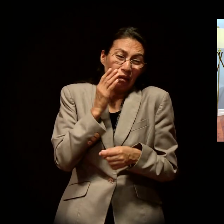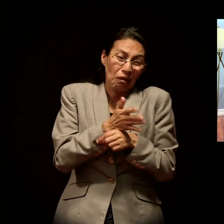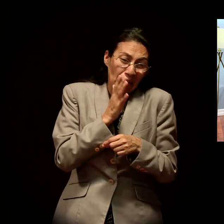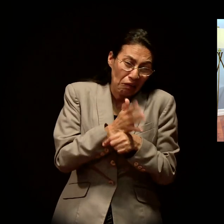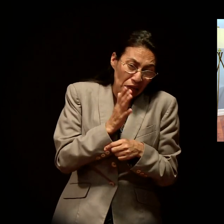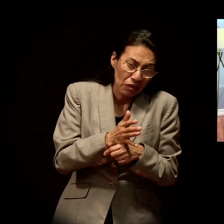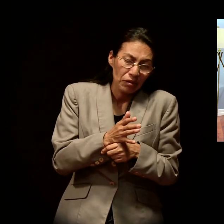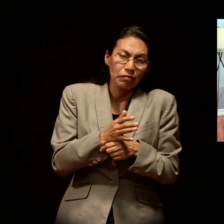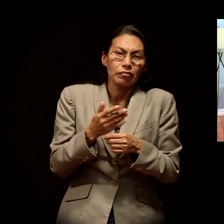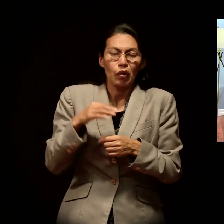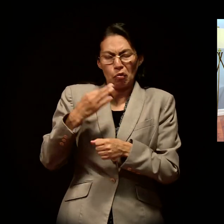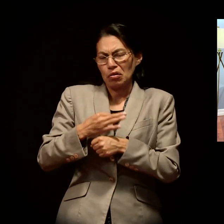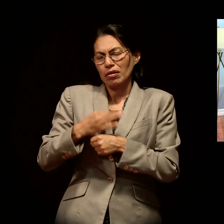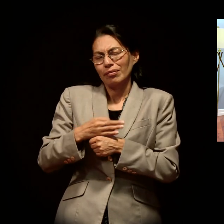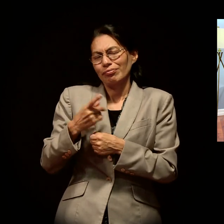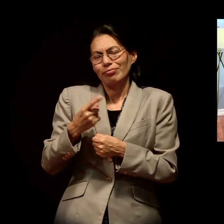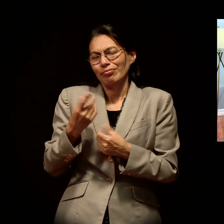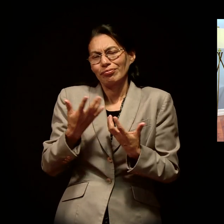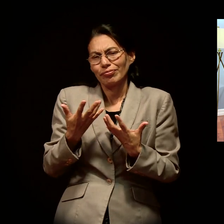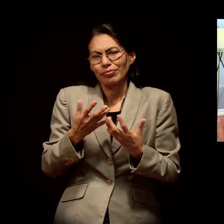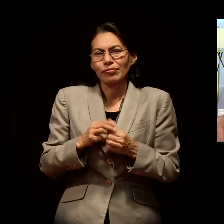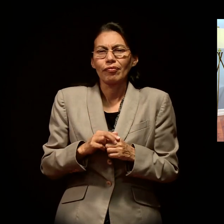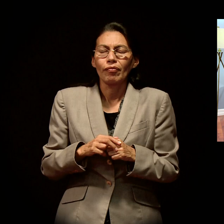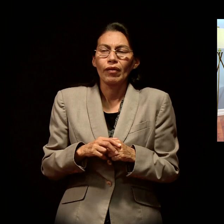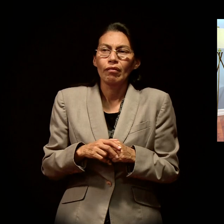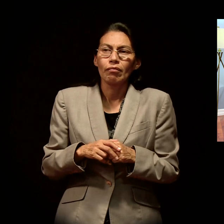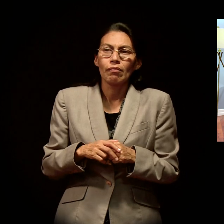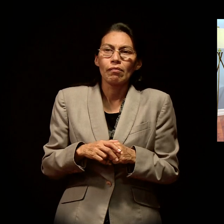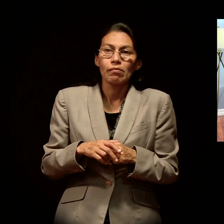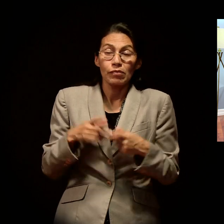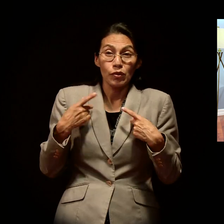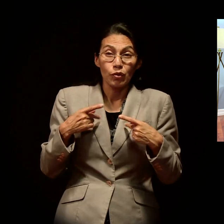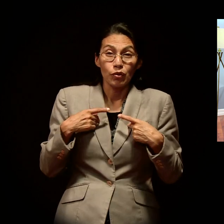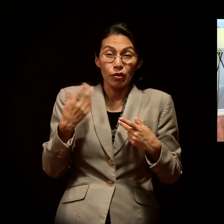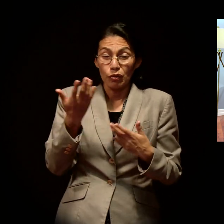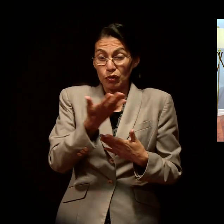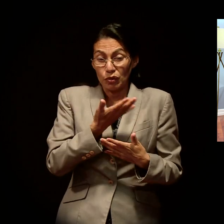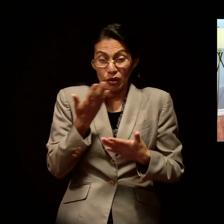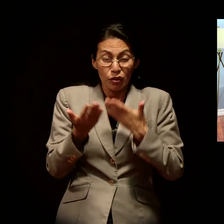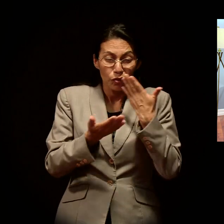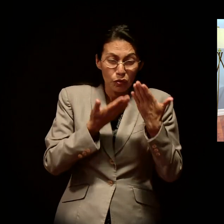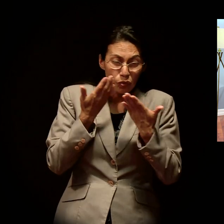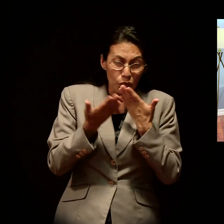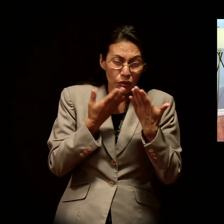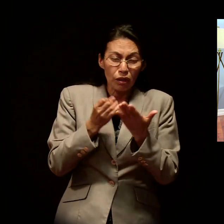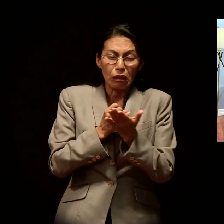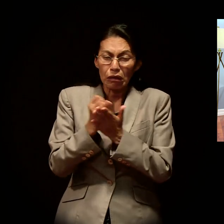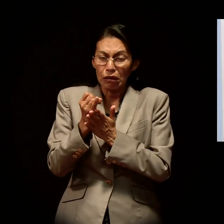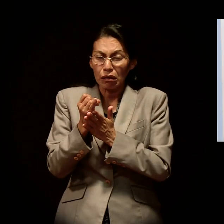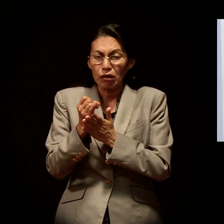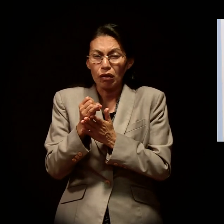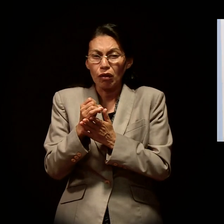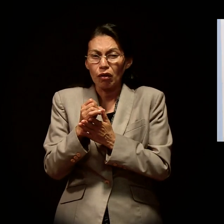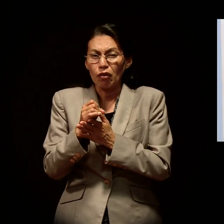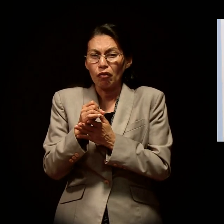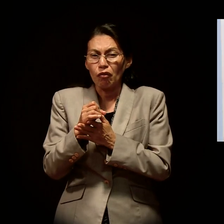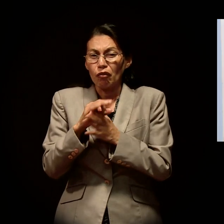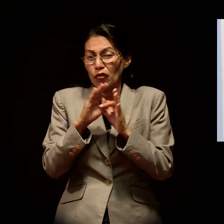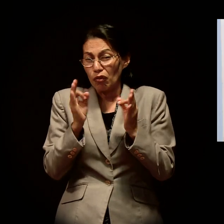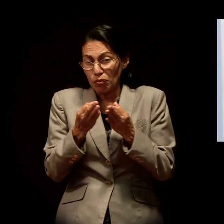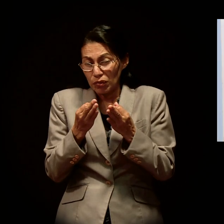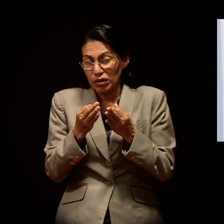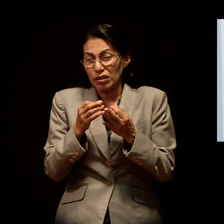a veces había esa filosofía hoy no hay más conocimiento de la palabra y más luz y